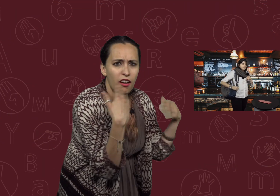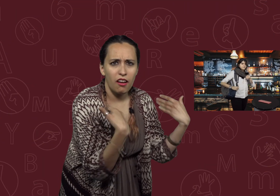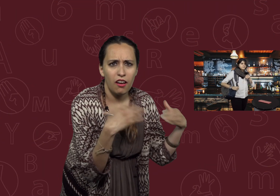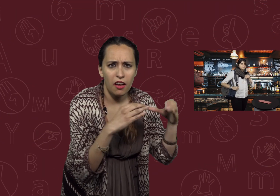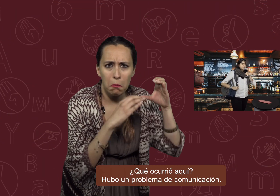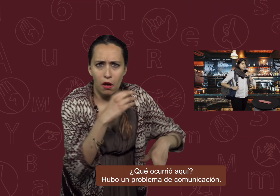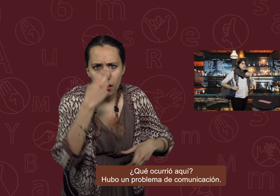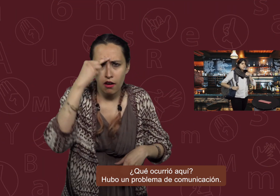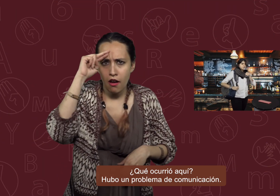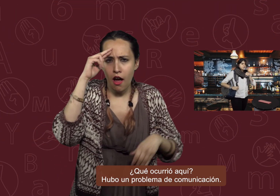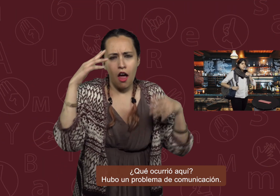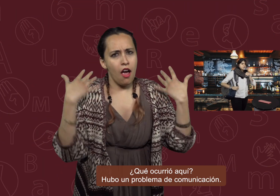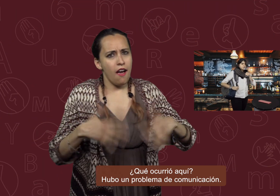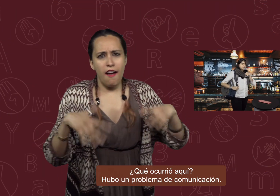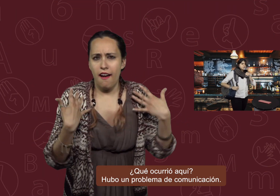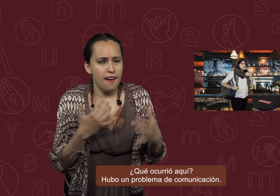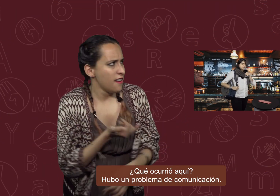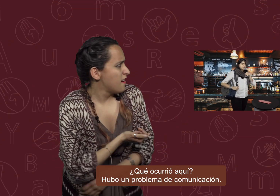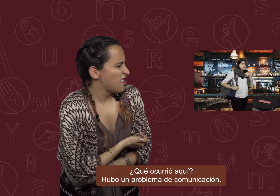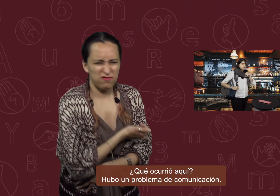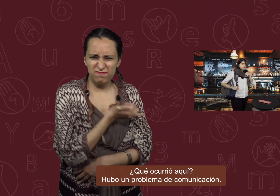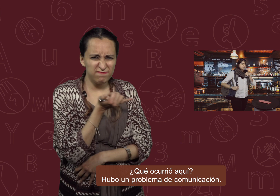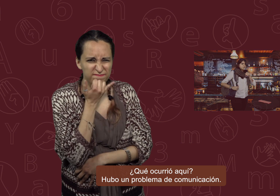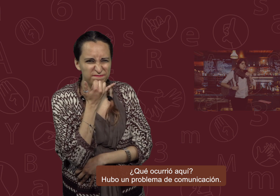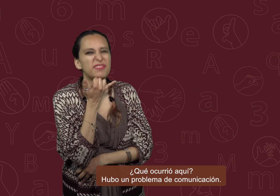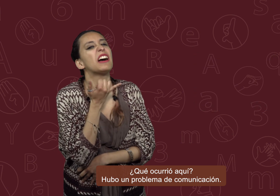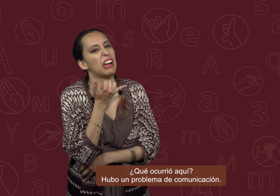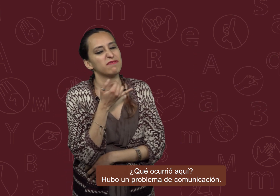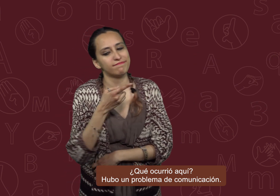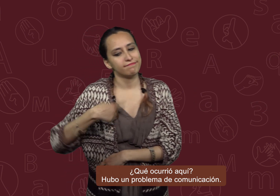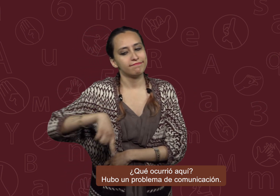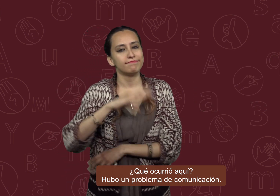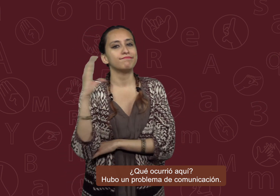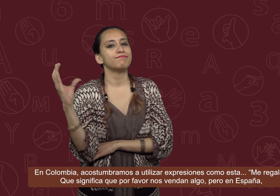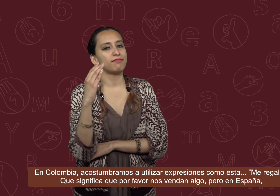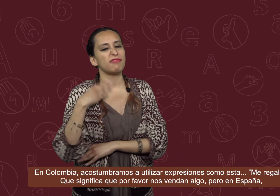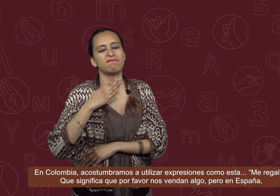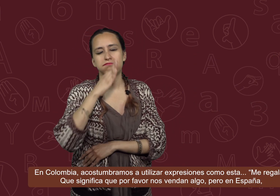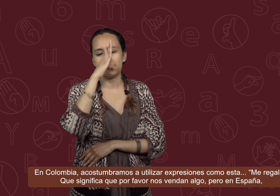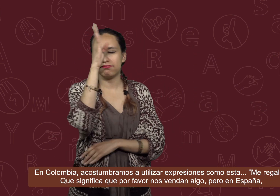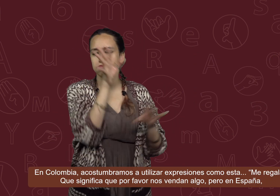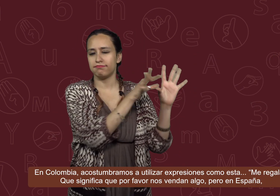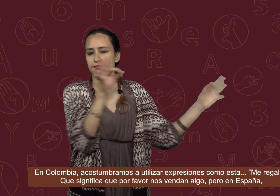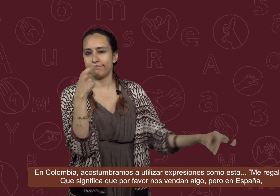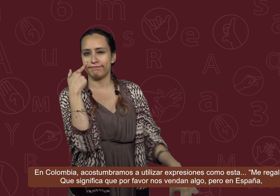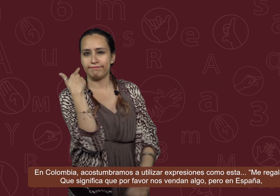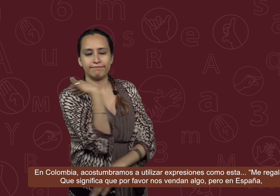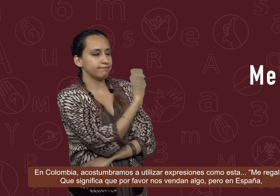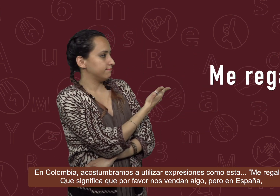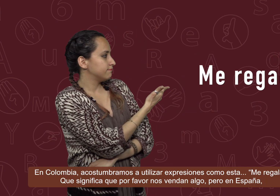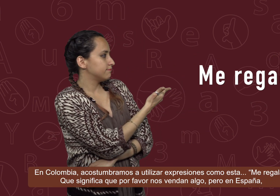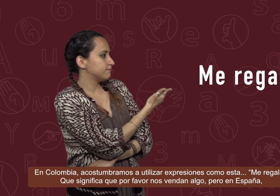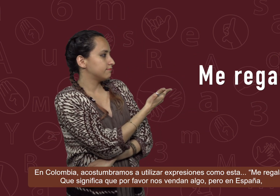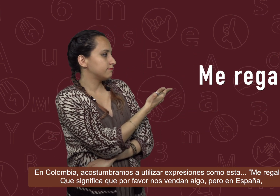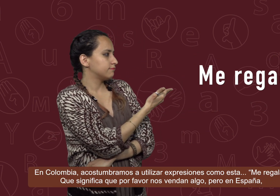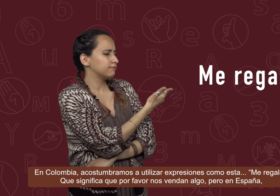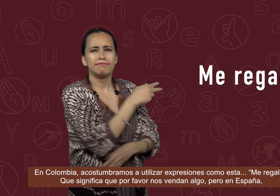¿Qué ocurre aquí? Hubo un problema de comunicación. En Colombia, acostumbramos a utilizar expresiones como esta,